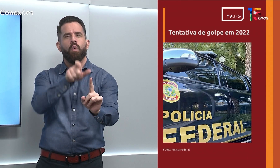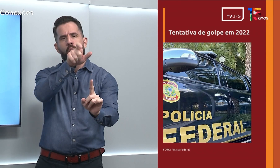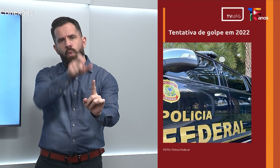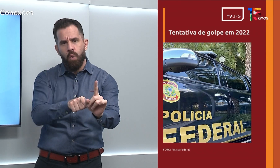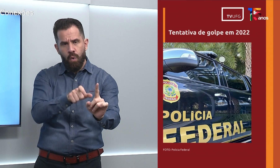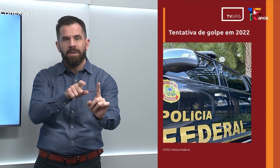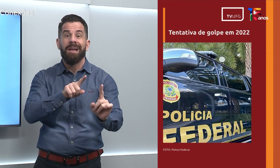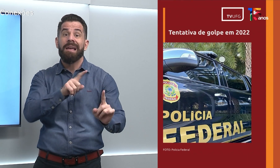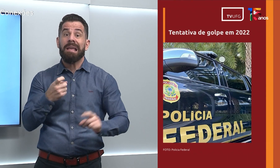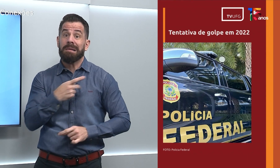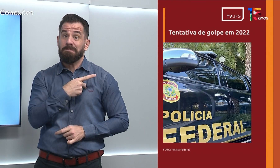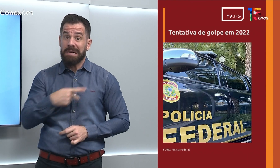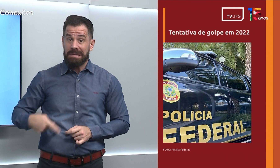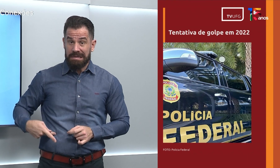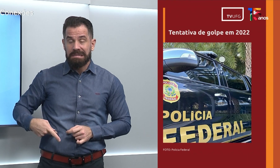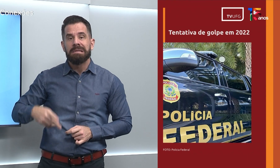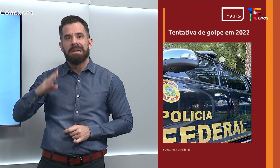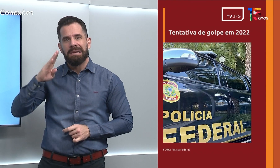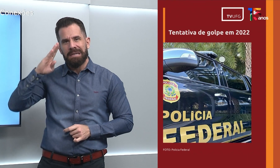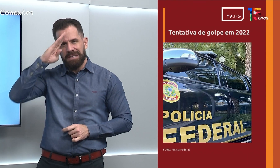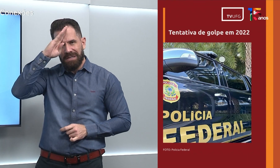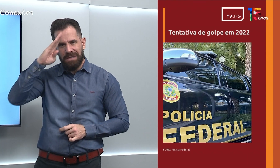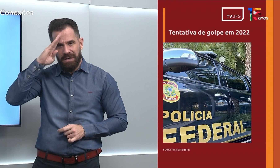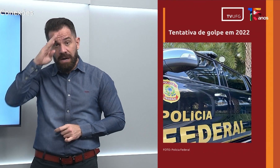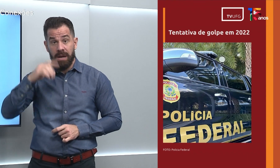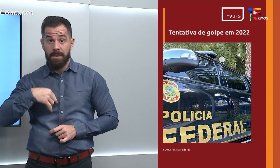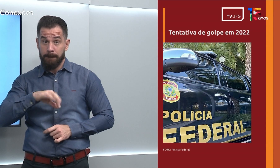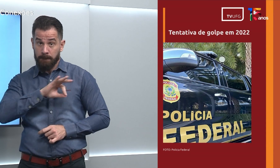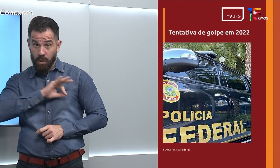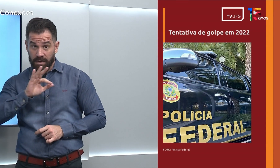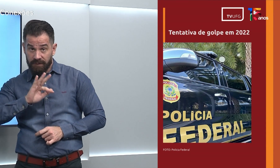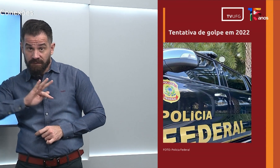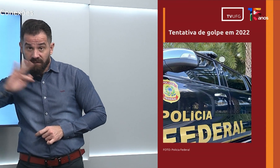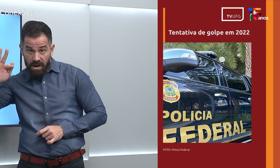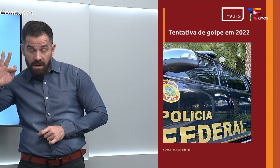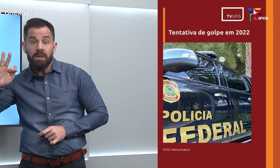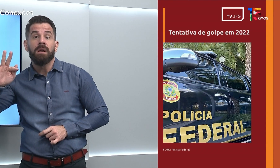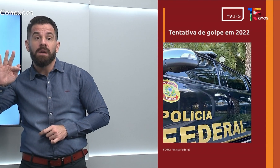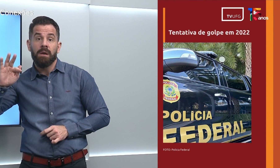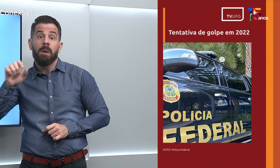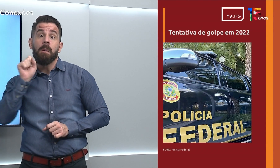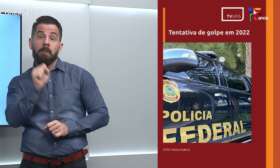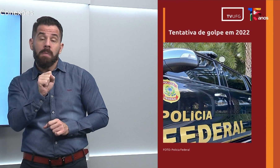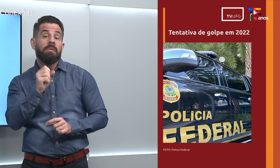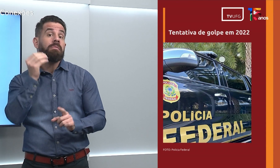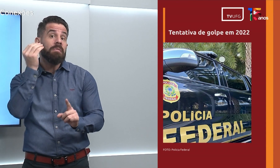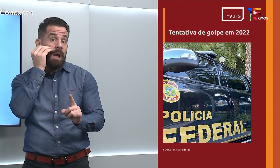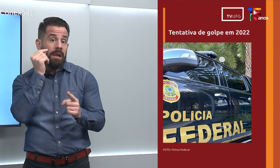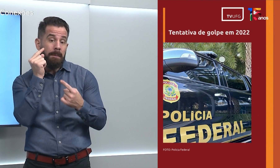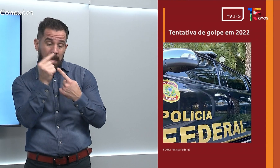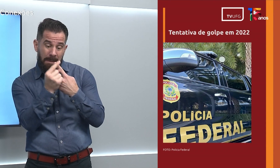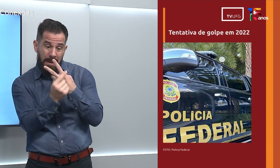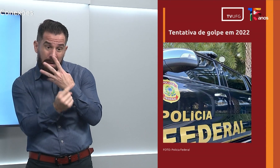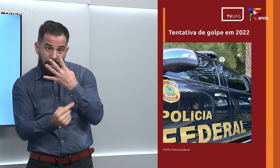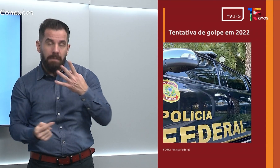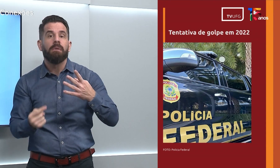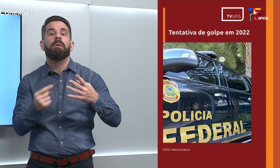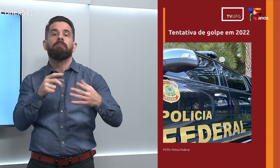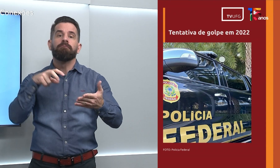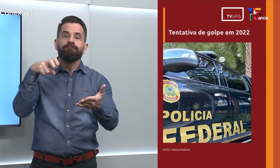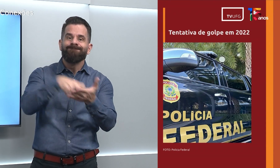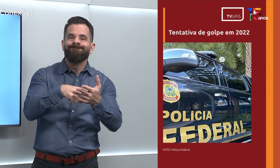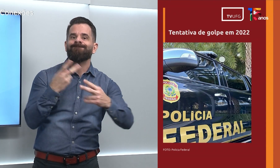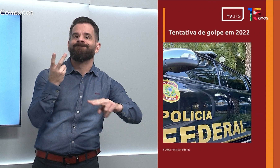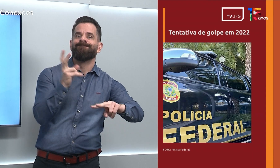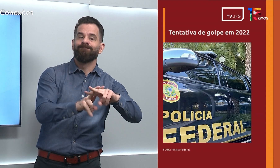no relatório sobre a tentativa de golpe podem chegar a 28 anos de prisão como pena máxima. Para